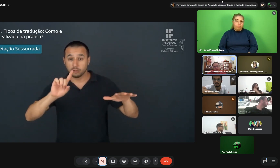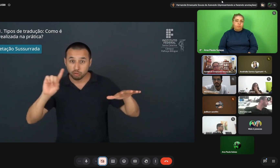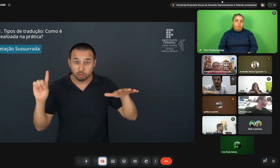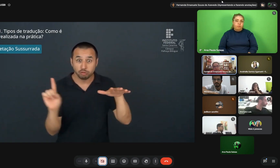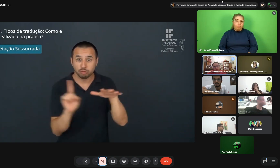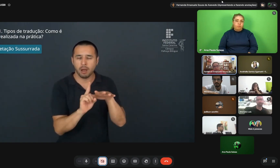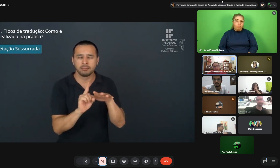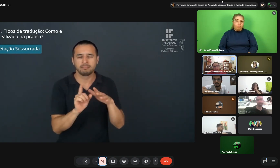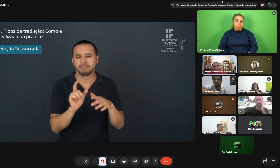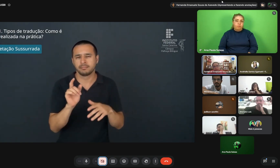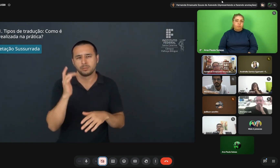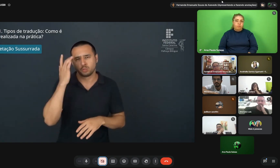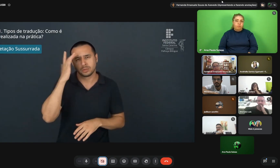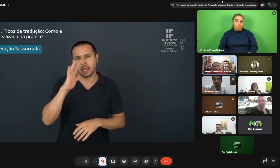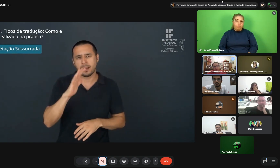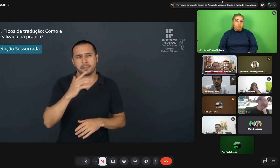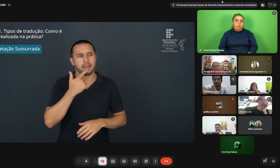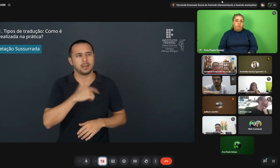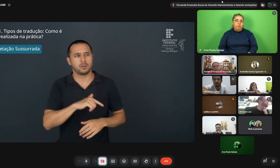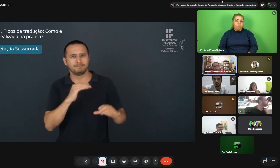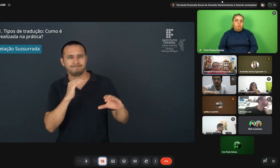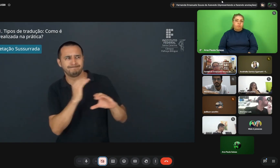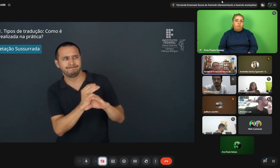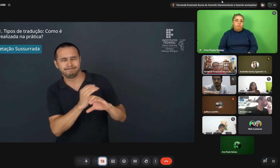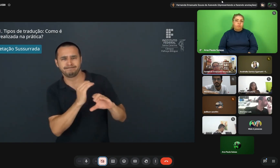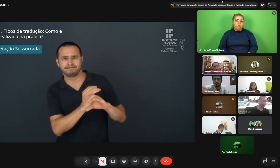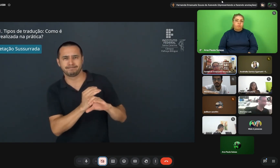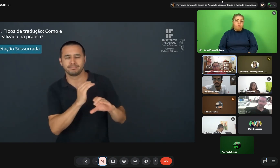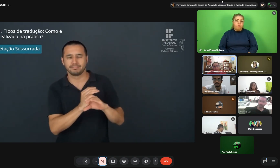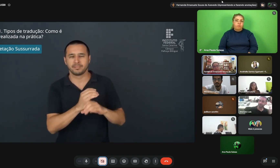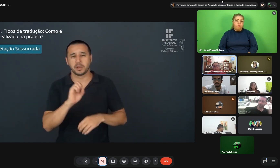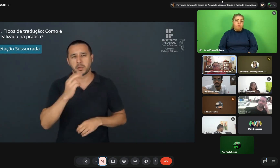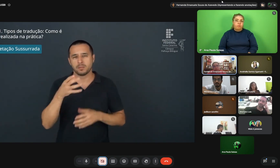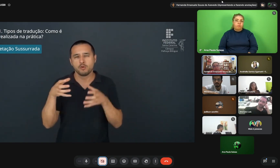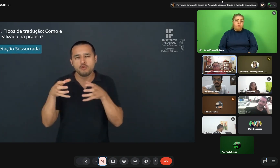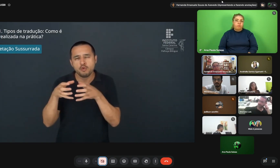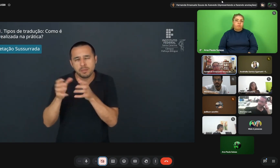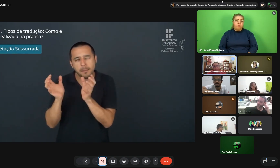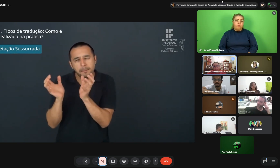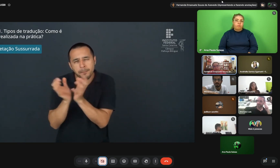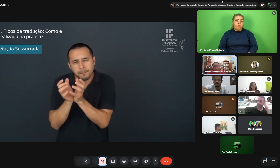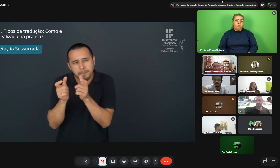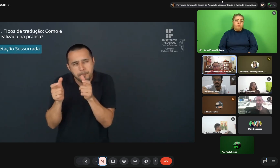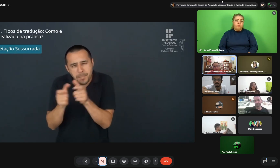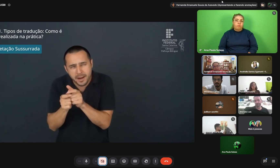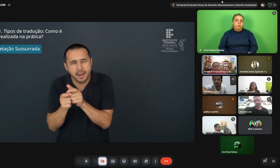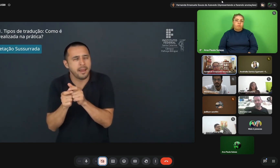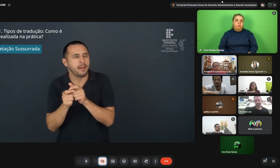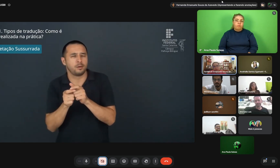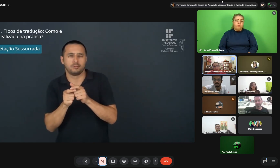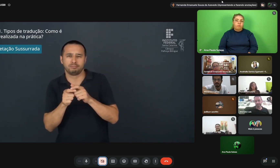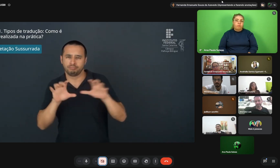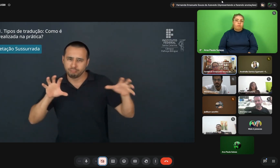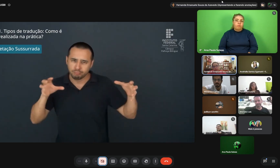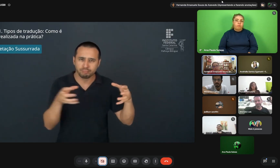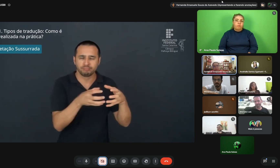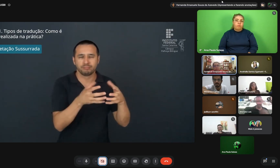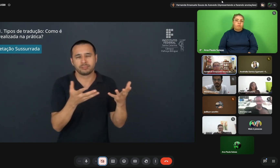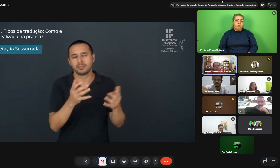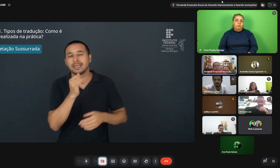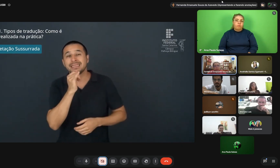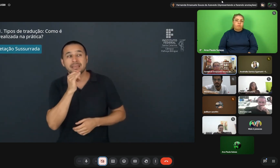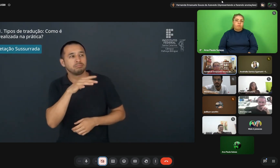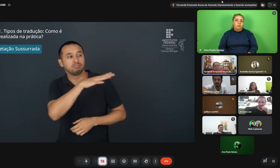comunicação, só que todo mundo ali sabe, mas tem uma pessoa que não é fluente, tem um pouco ainda de dificuldade na comunicação. Um grupo pequeno,